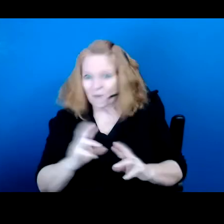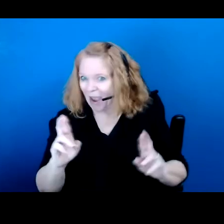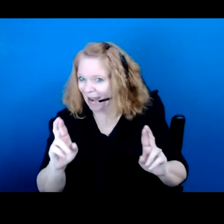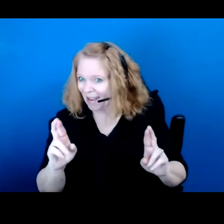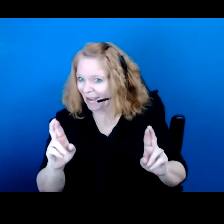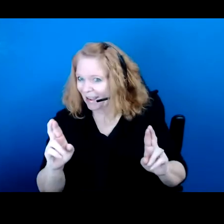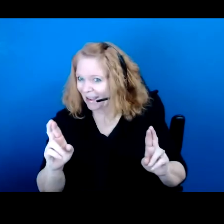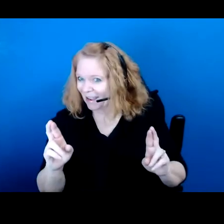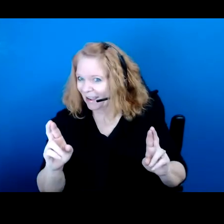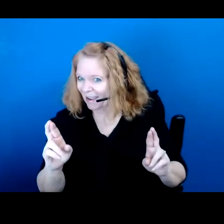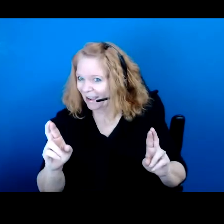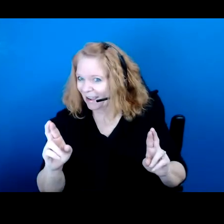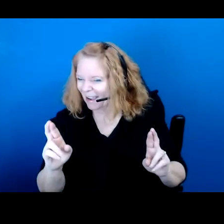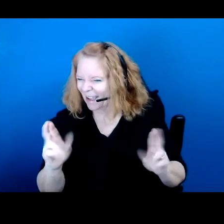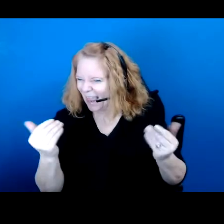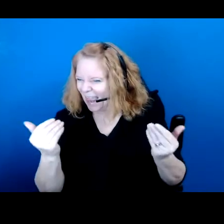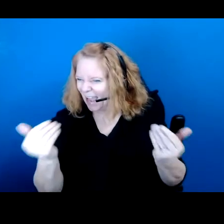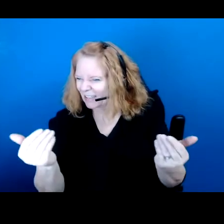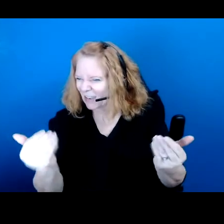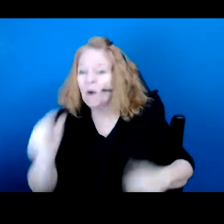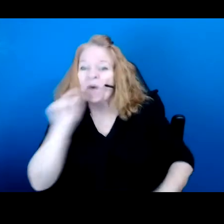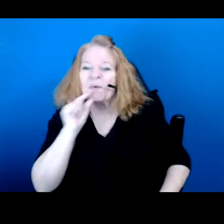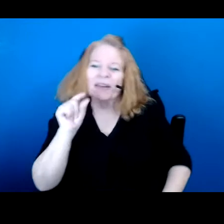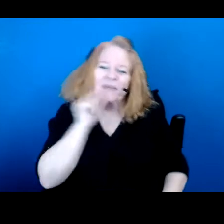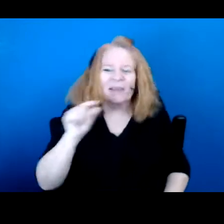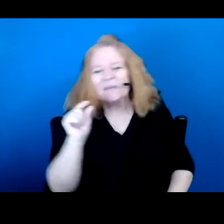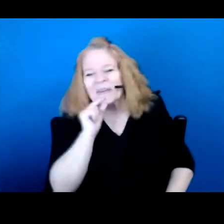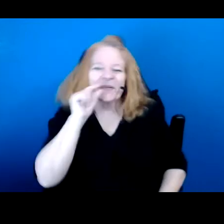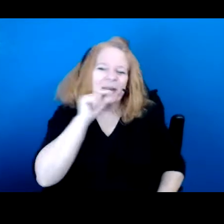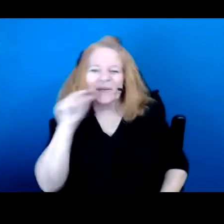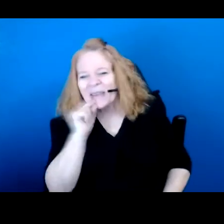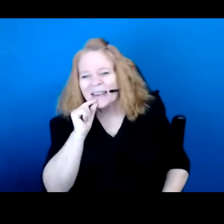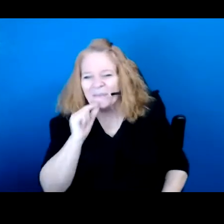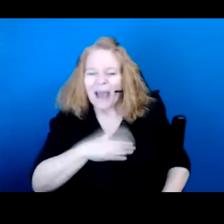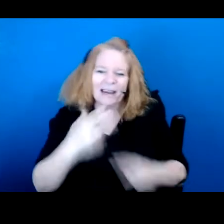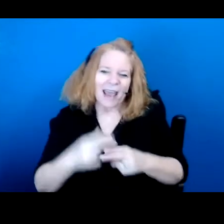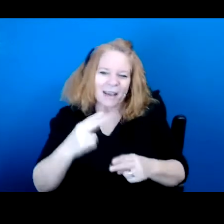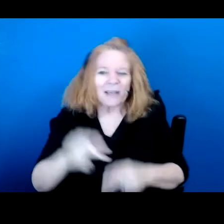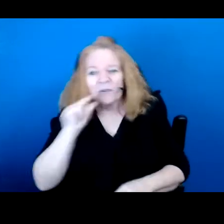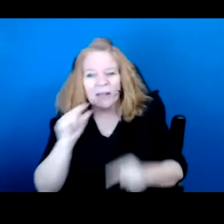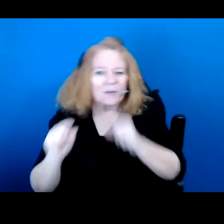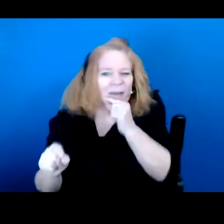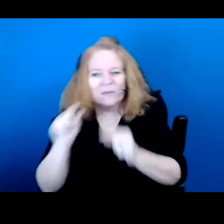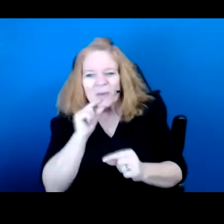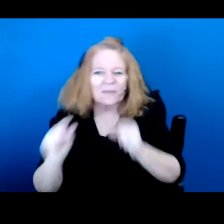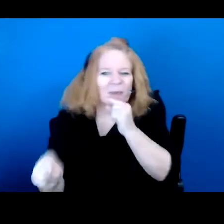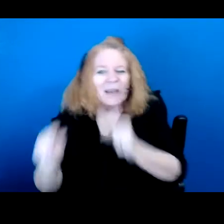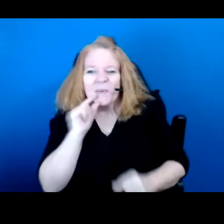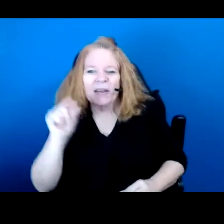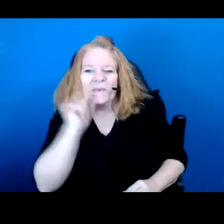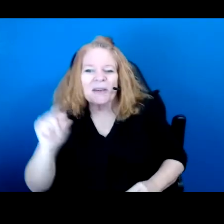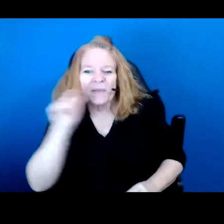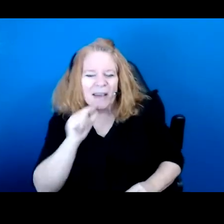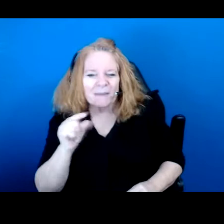y listos empezaremos cuento en when we went buen cuento encuentro en